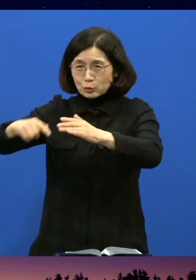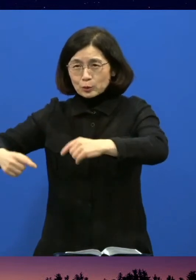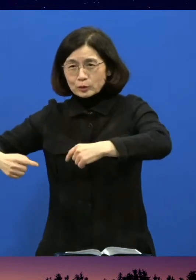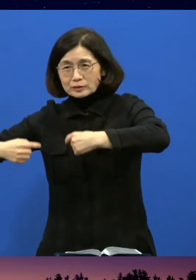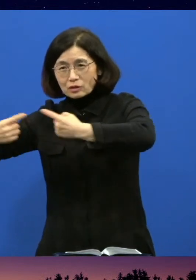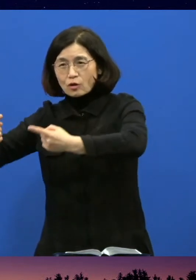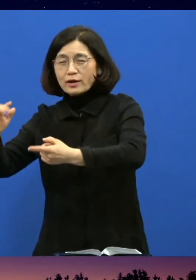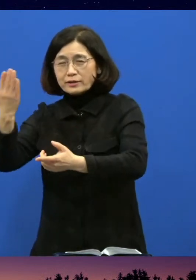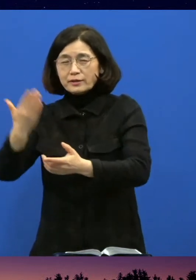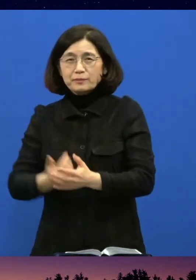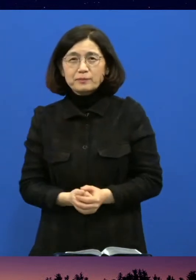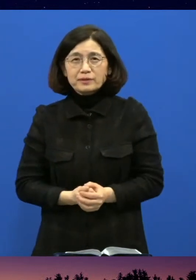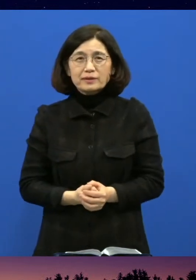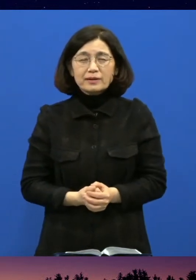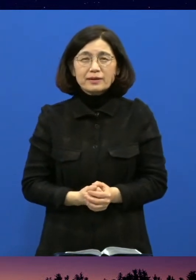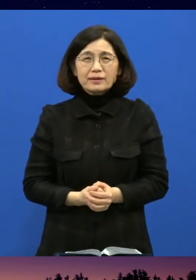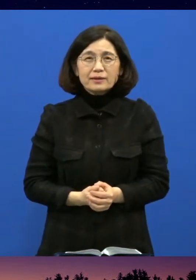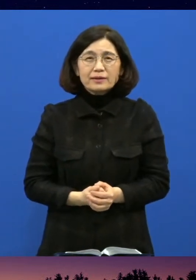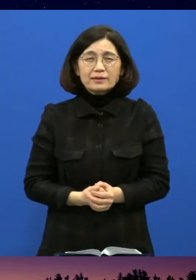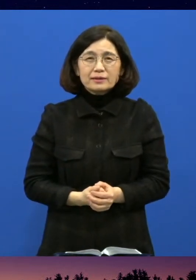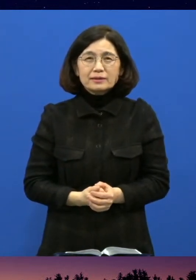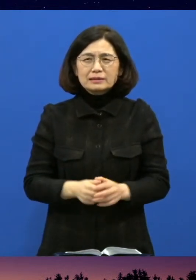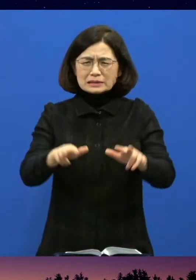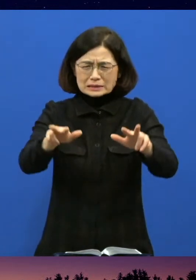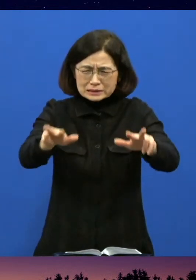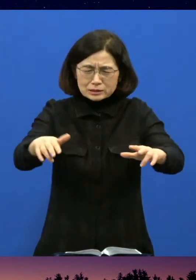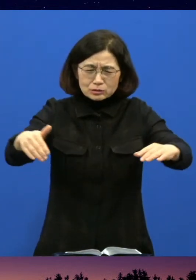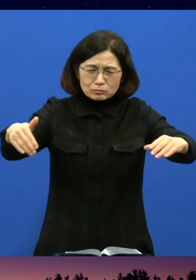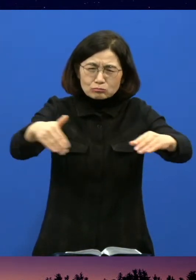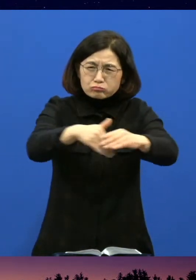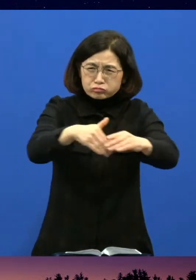이런 우리는 오늘날 이 충동적인 문화와 싸워야 돼요, 여러분.